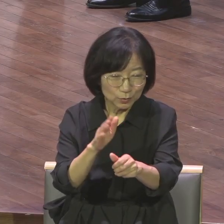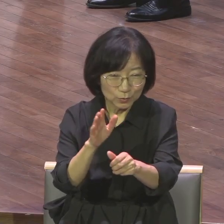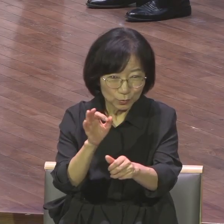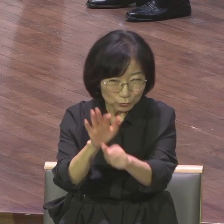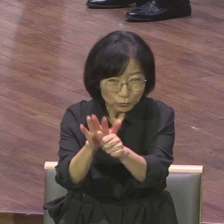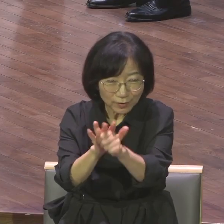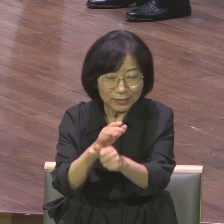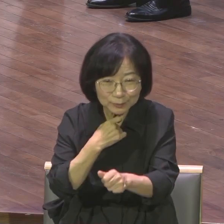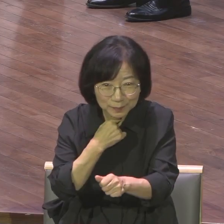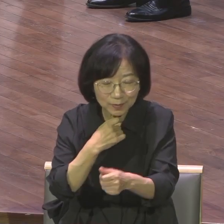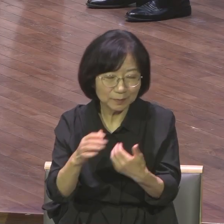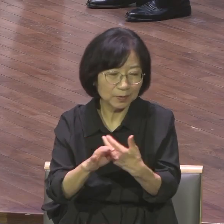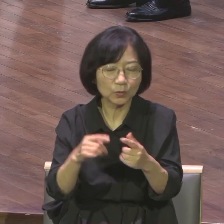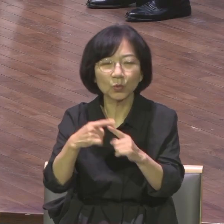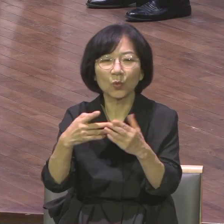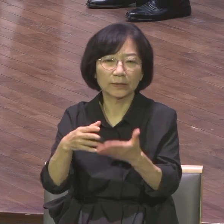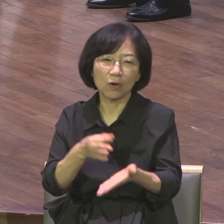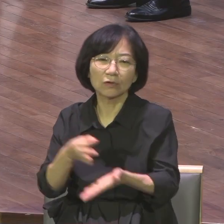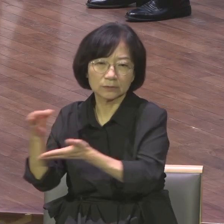오늘